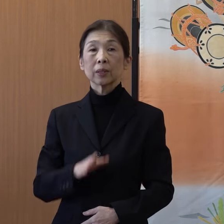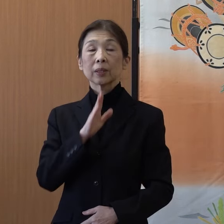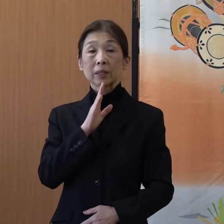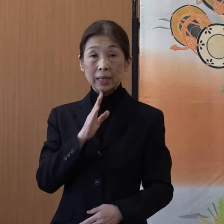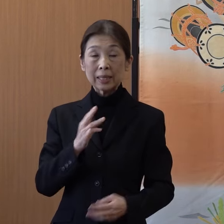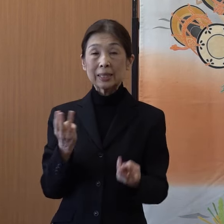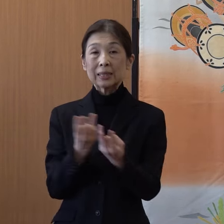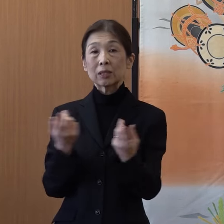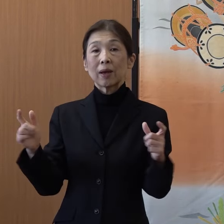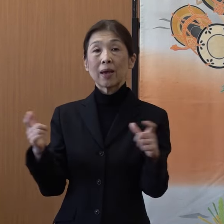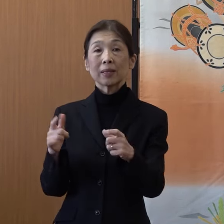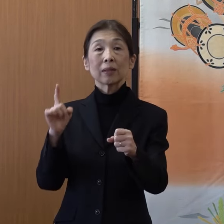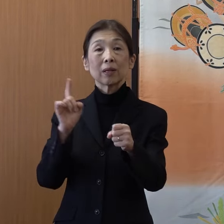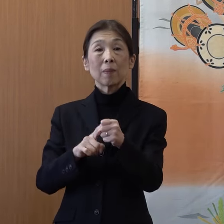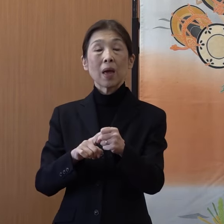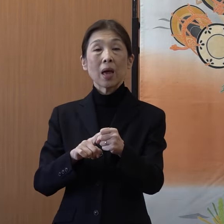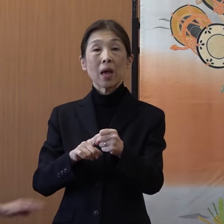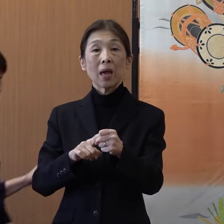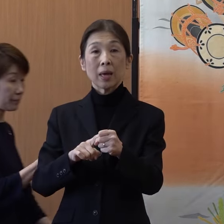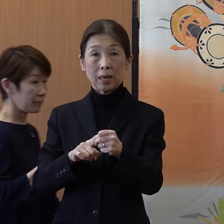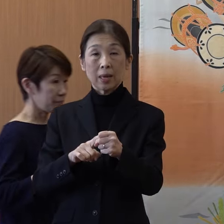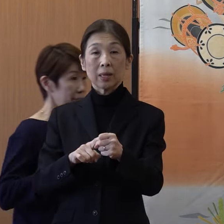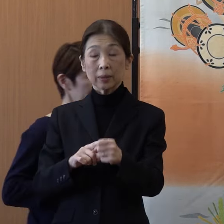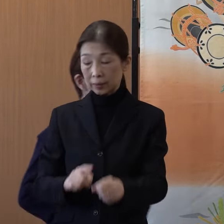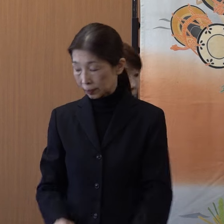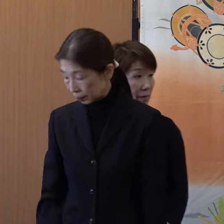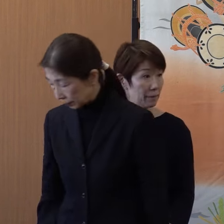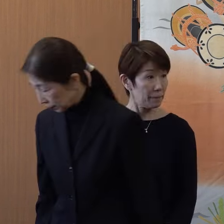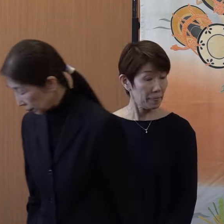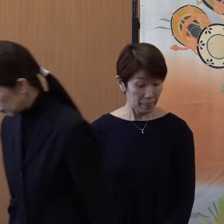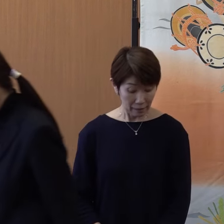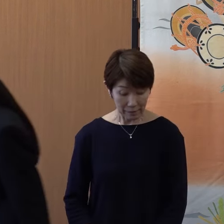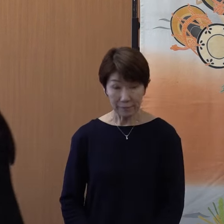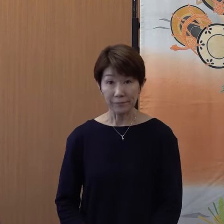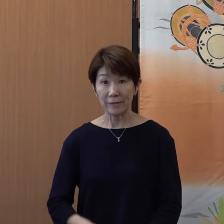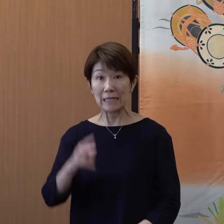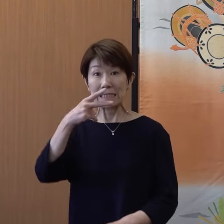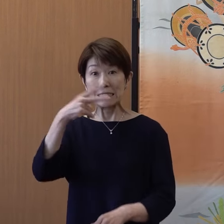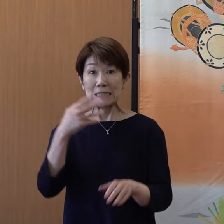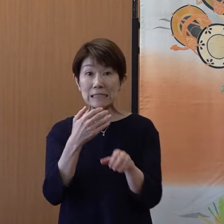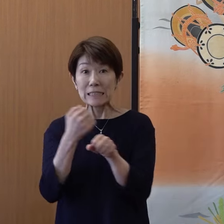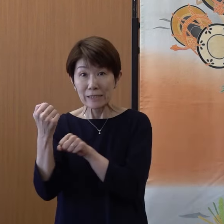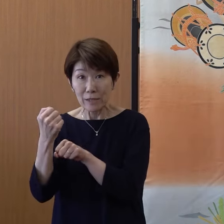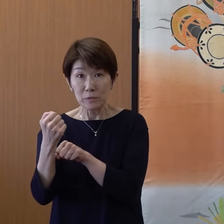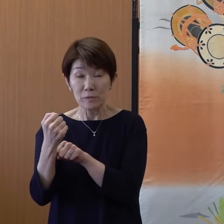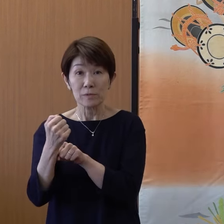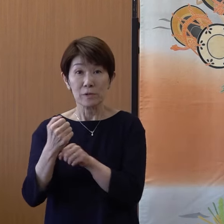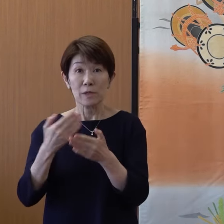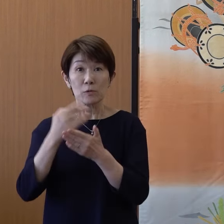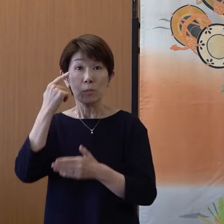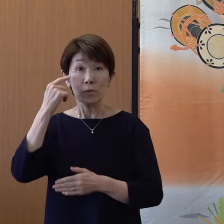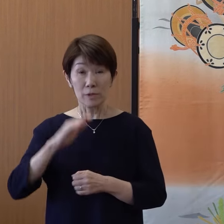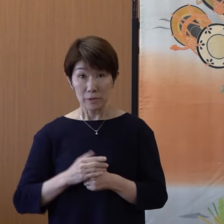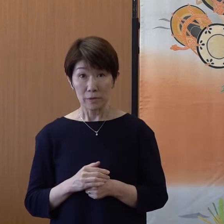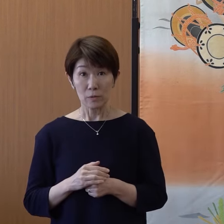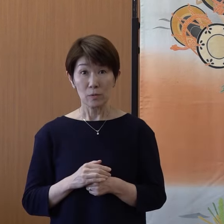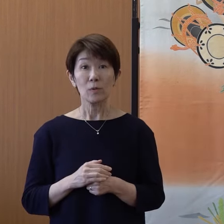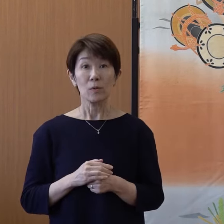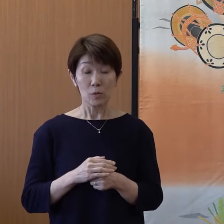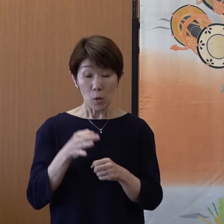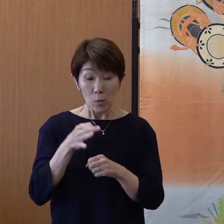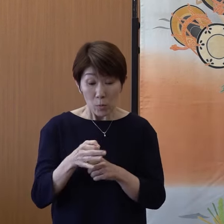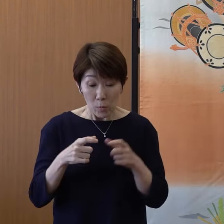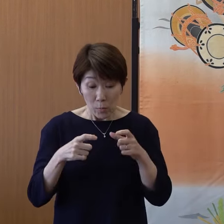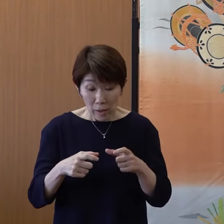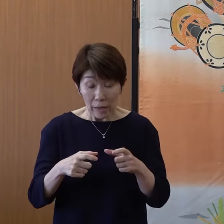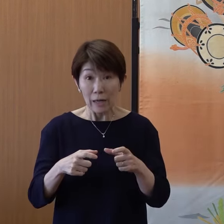てはおります。 現在のこれは多分西避難ということになると思うんですけれど、このプリペイドカードの、ね、はちょっと除い